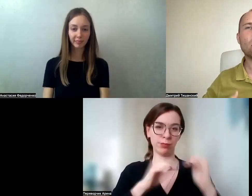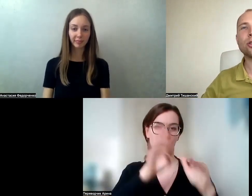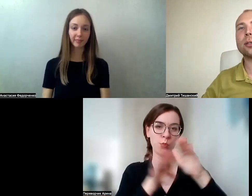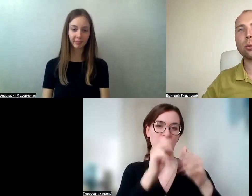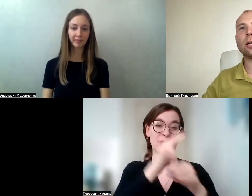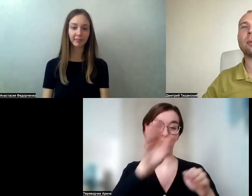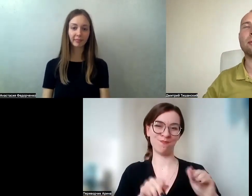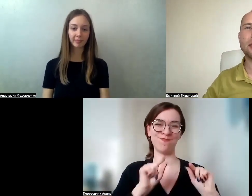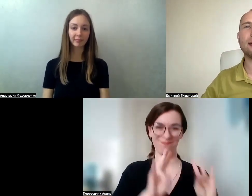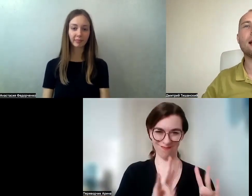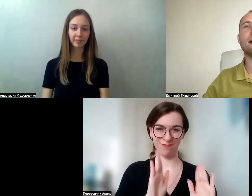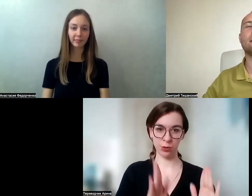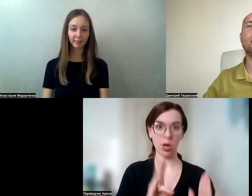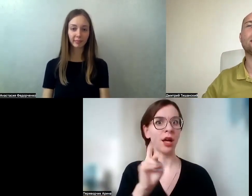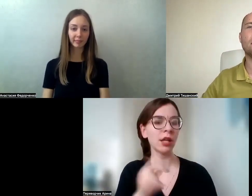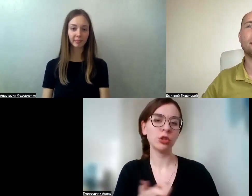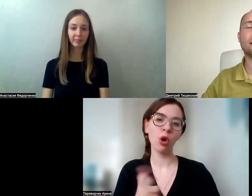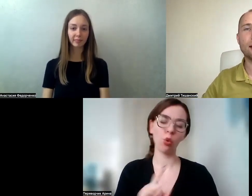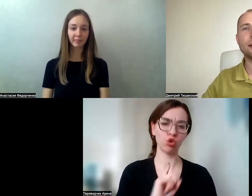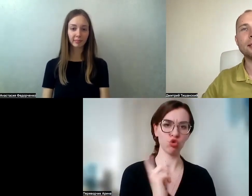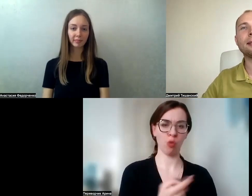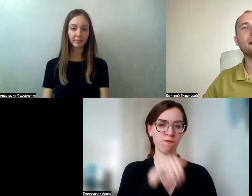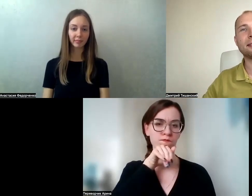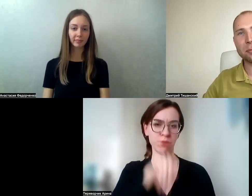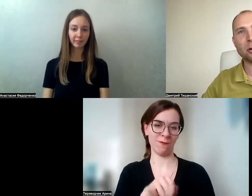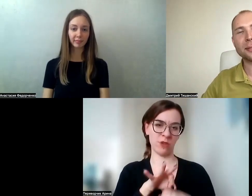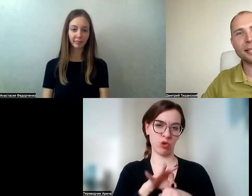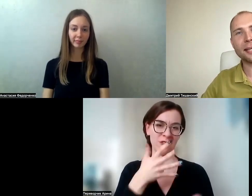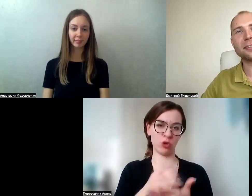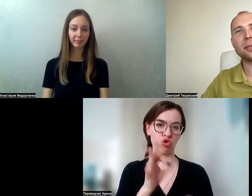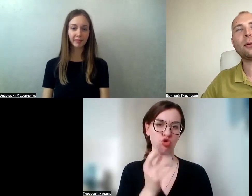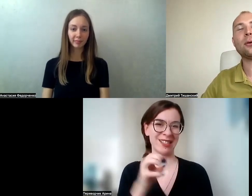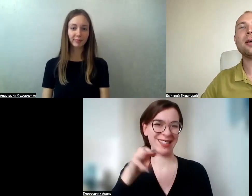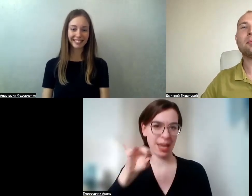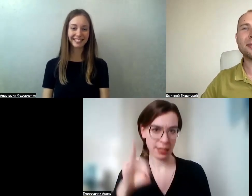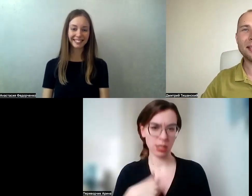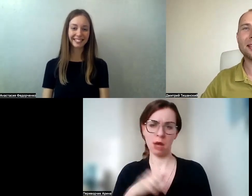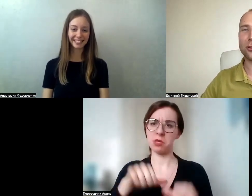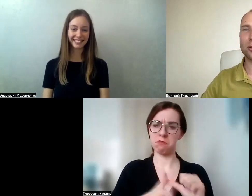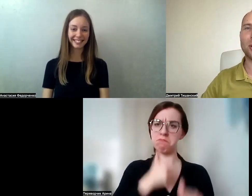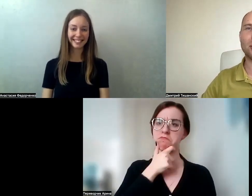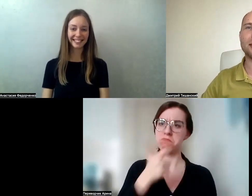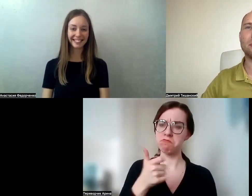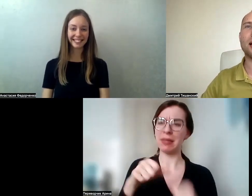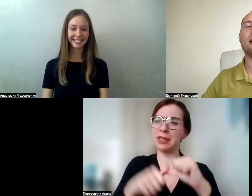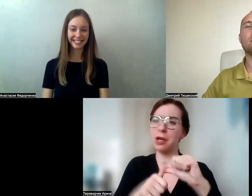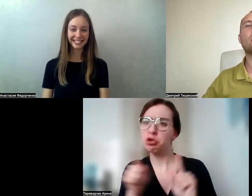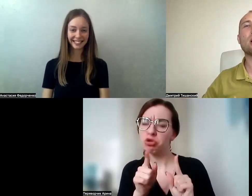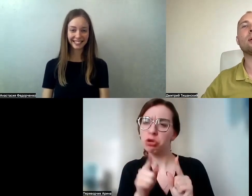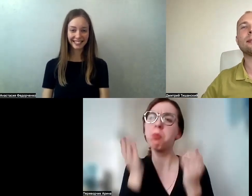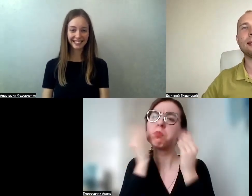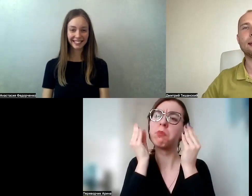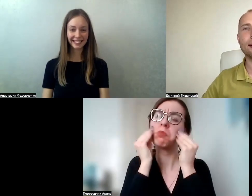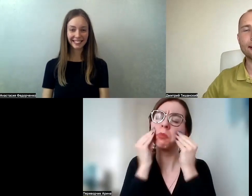Настя очень круто, профессионально ведет свои социальные сети. Я сам ее постоянно смотрю, постоянно что-то беру для себя,